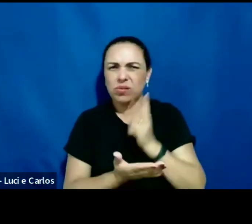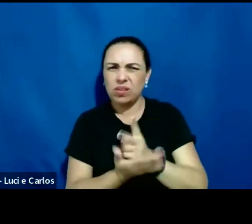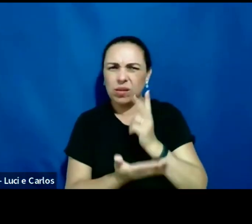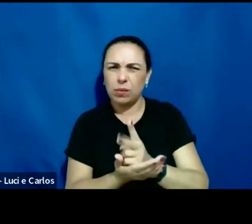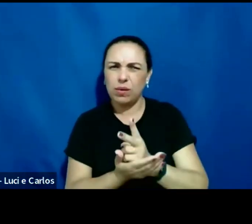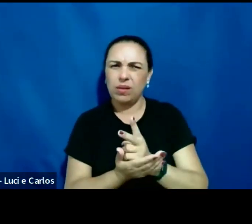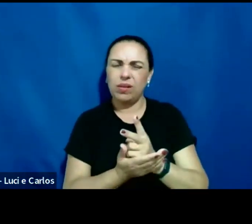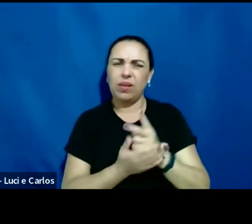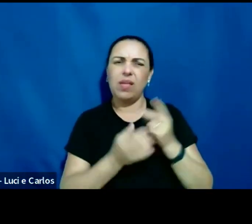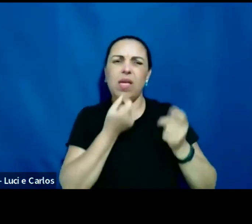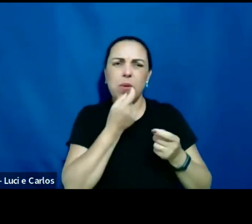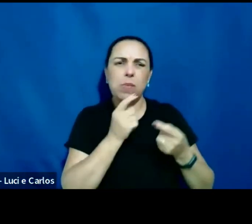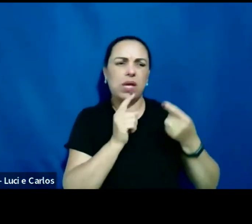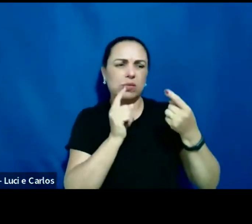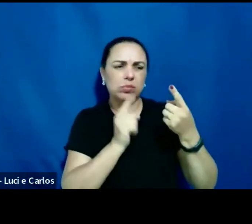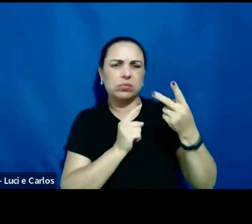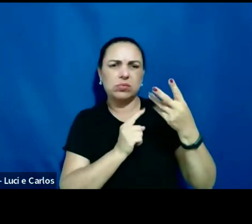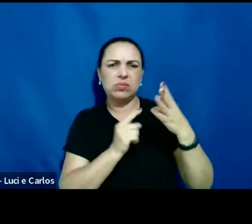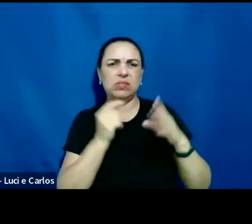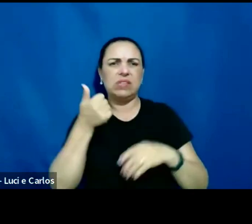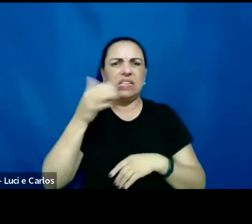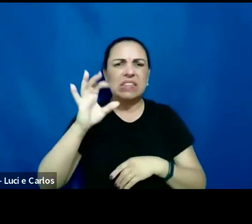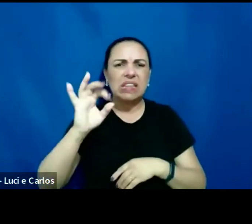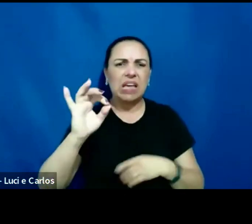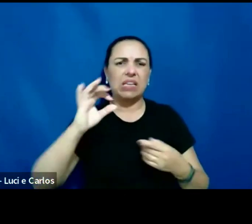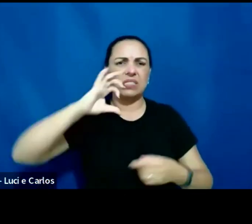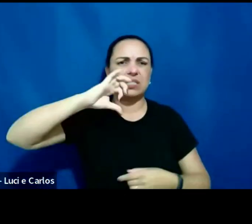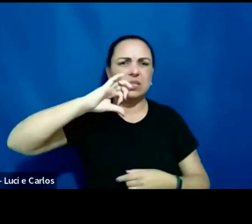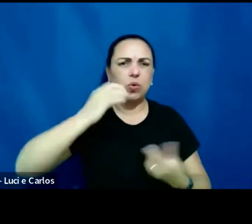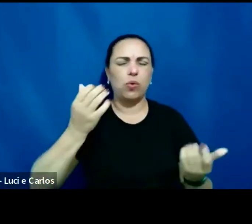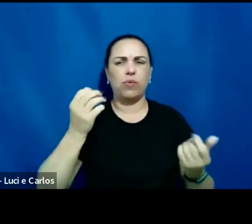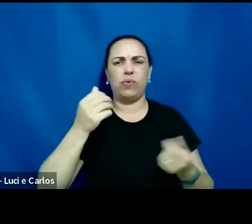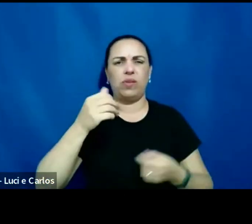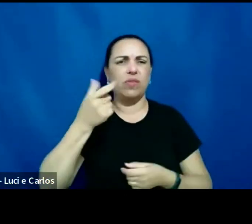tanto remédio assim. Os remédios eles vão te intoxicando também.